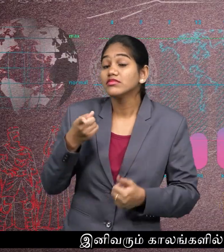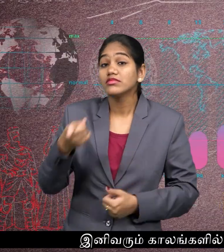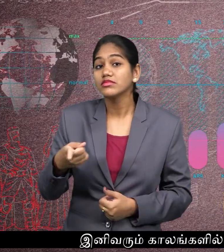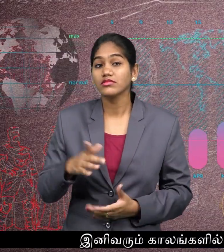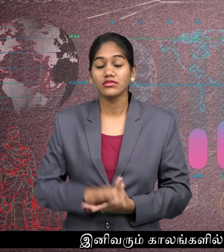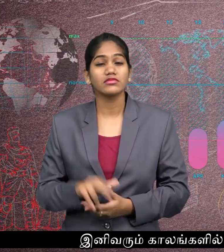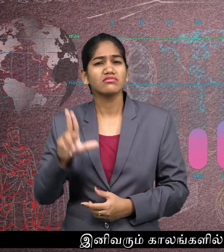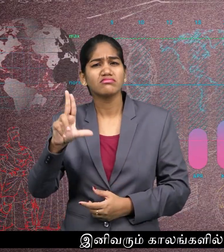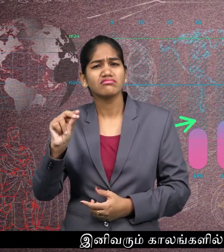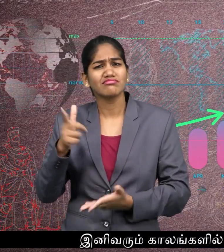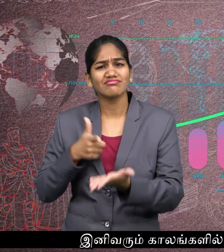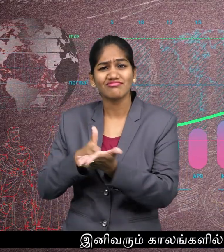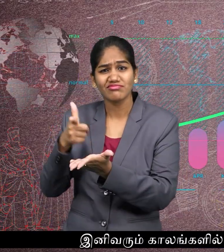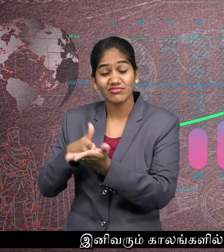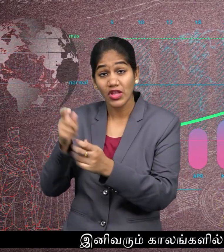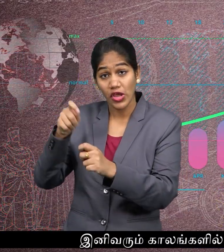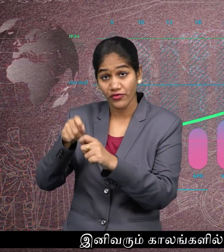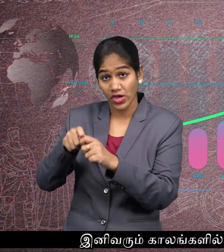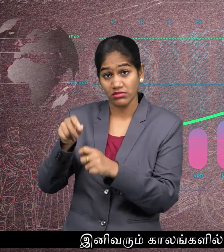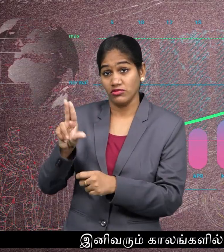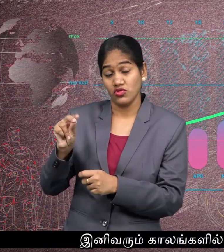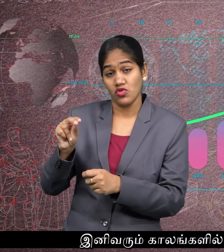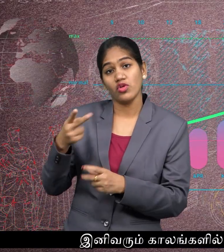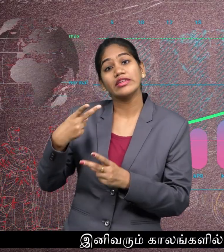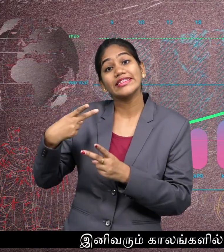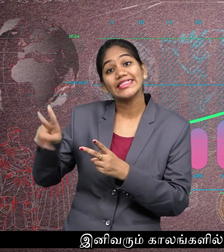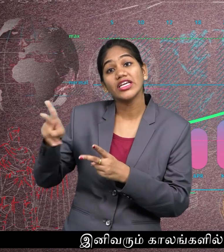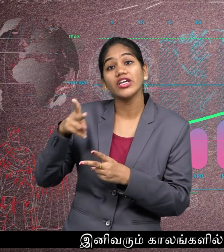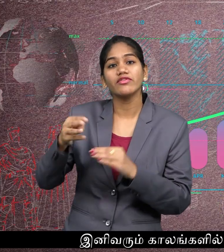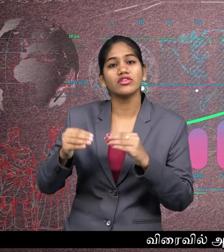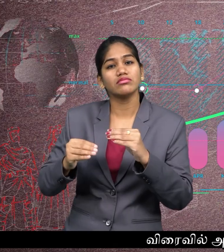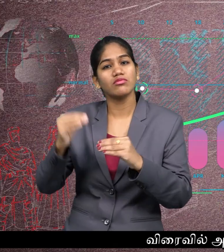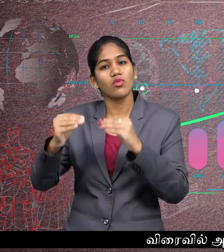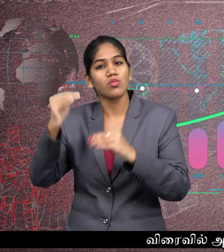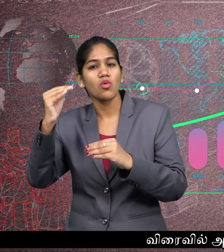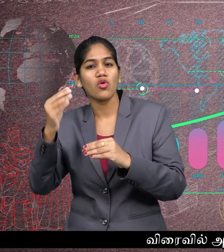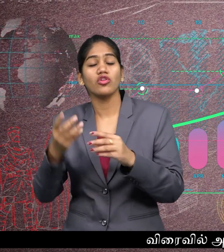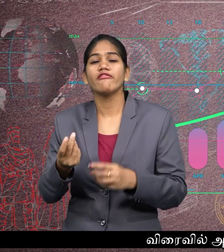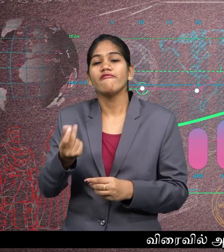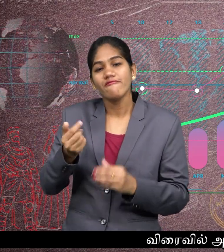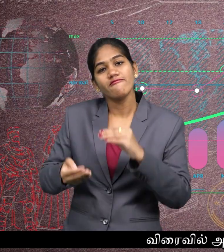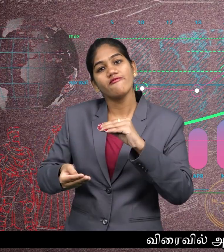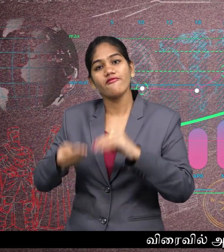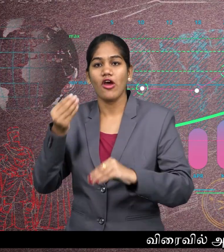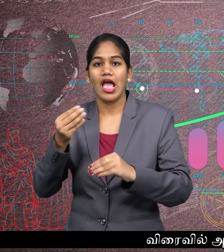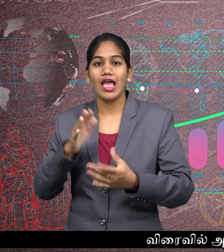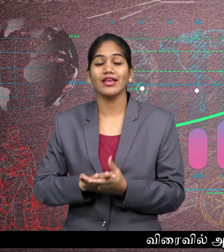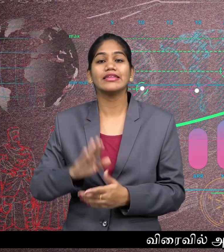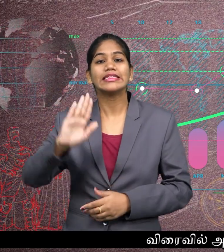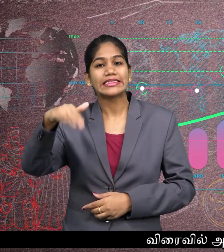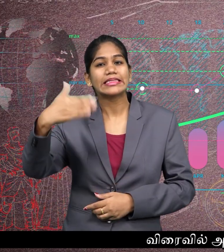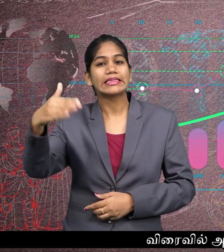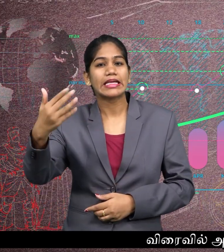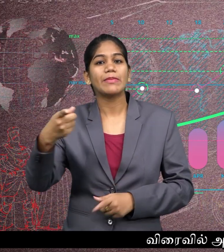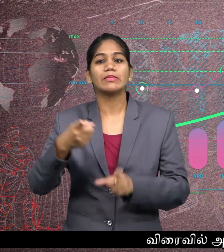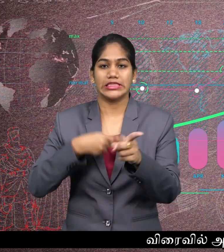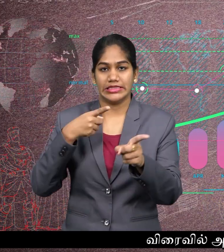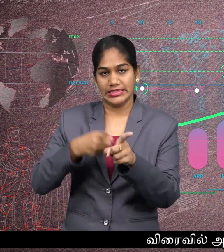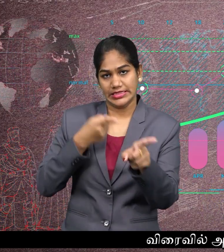இனிவரும் காலங்களில் விவசாயம் சாராத நடவடிக்கைகள் விரைவில் அதிகரிக்க வாய்ப்புள்ளது.